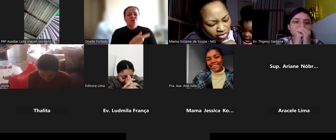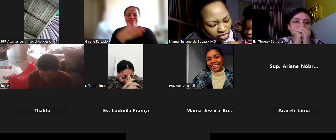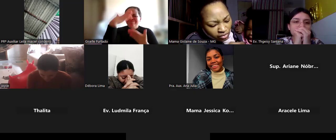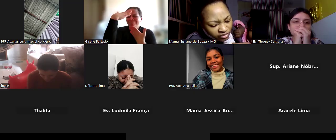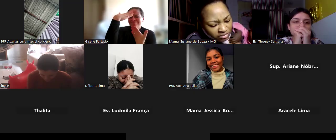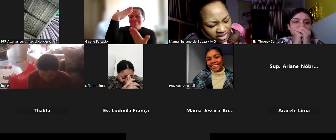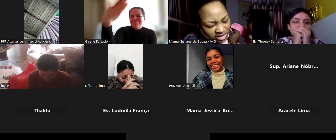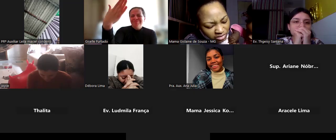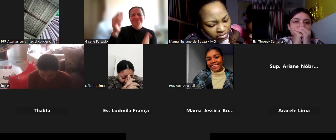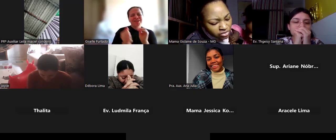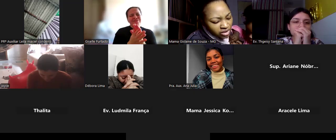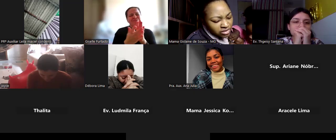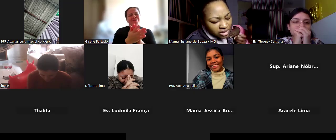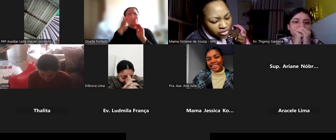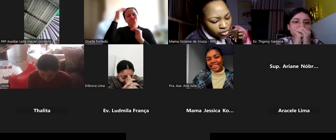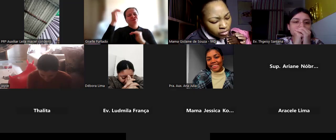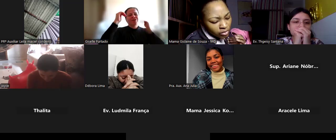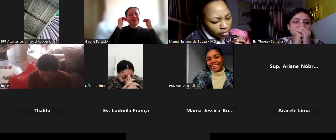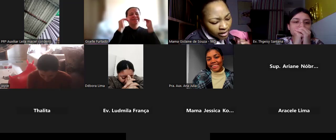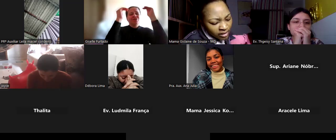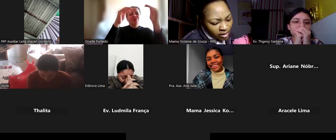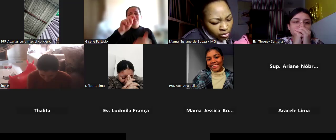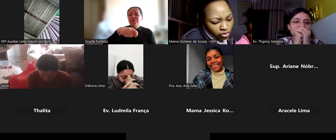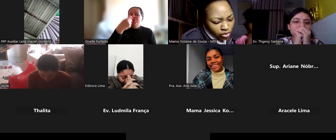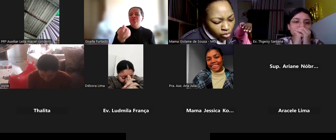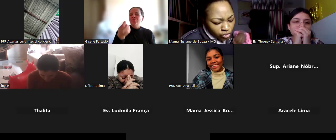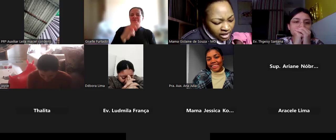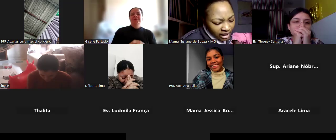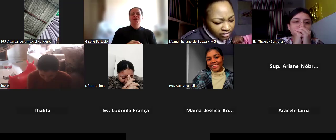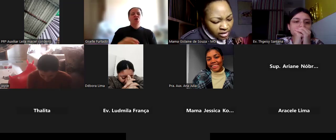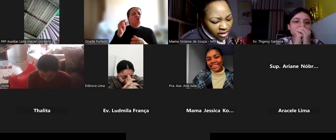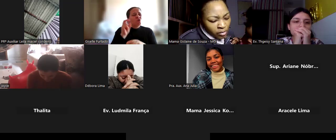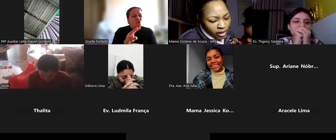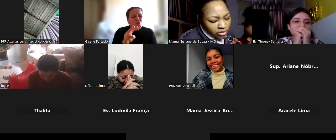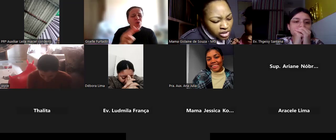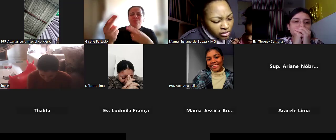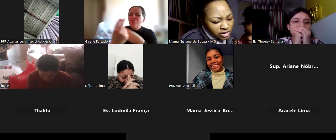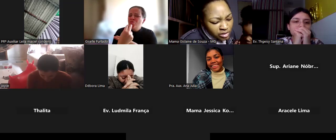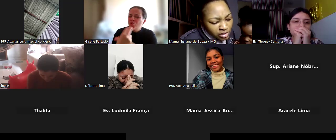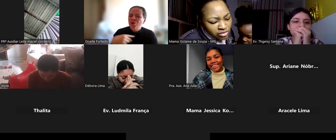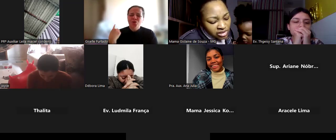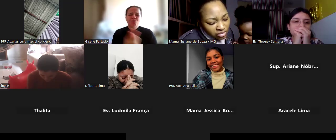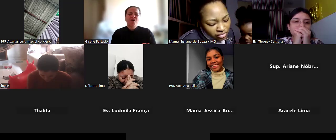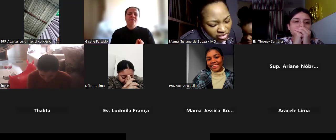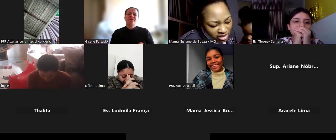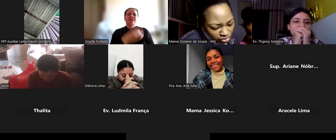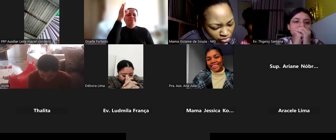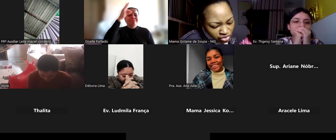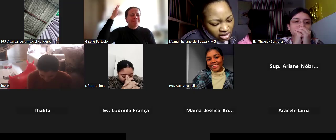nós louvamos e exaltamos o teu santo nome, meu Pai, por todo o cuidado. Meu Pai, que o Senhor Espírito Santo nos ajude